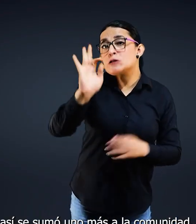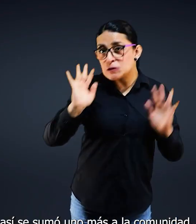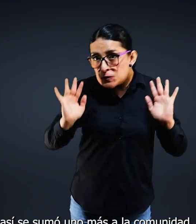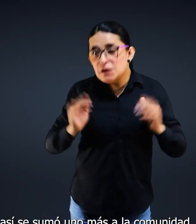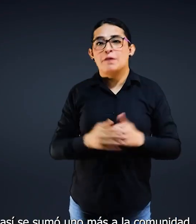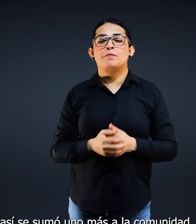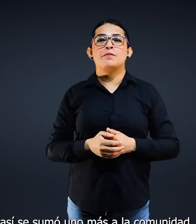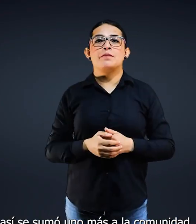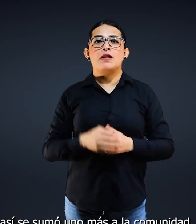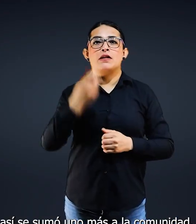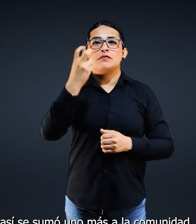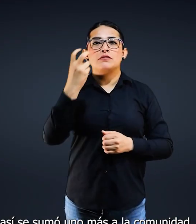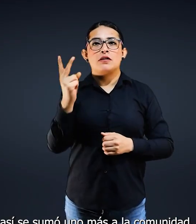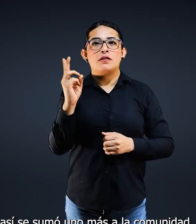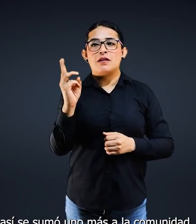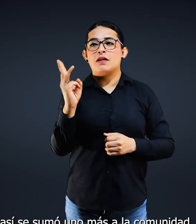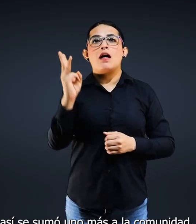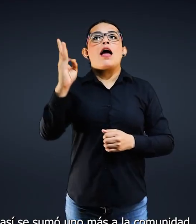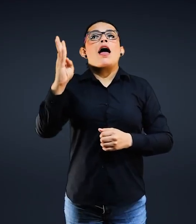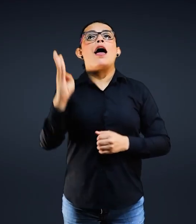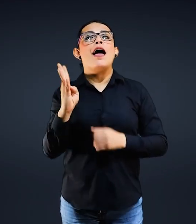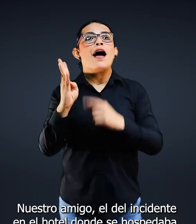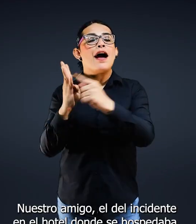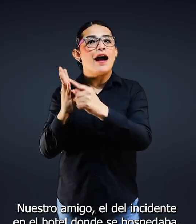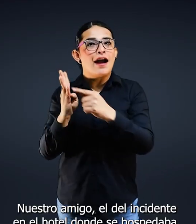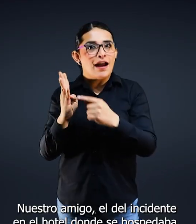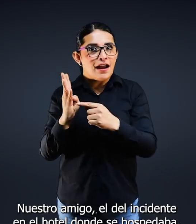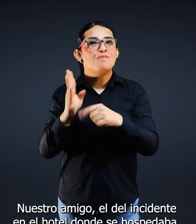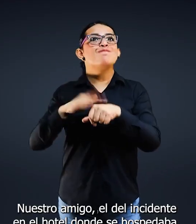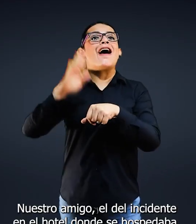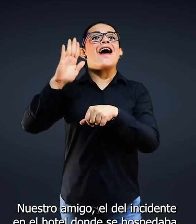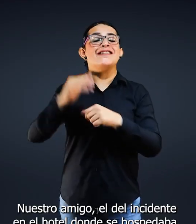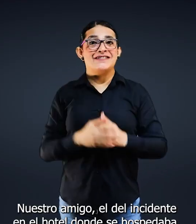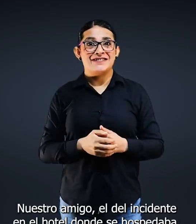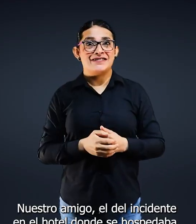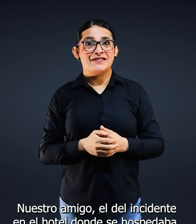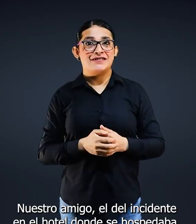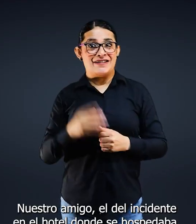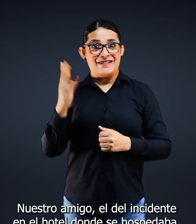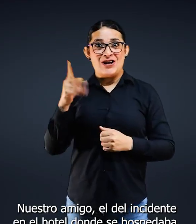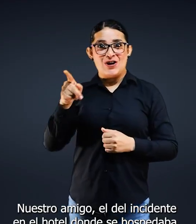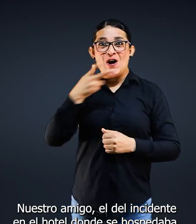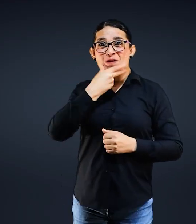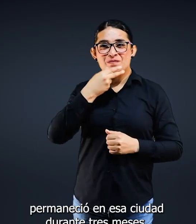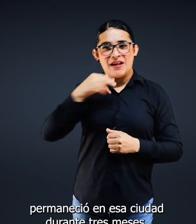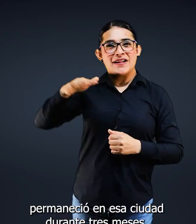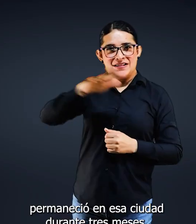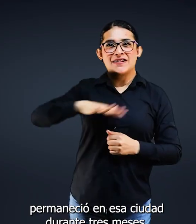Así se sumó uno más a la comunidad. Nuestro amigo, el del incidente en el hotel donde se hospedaba, permaneció en